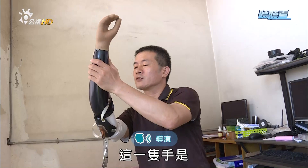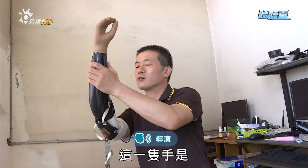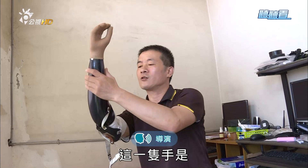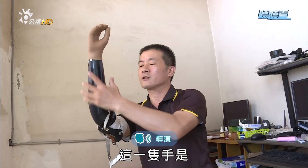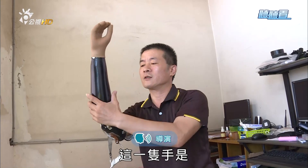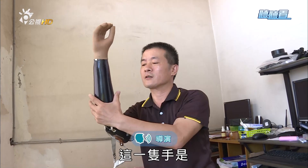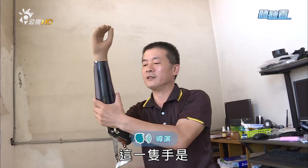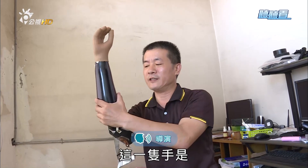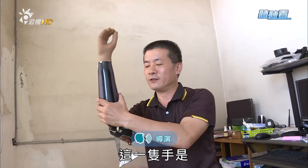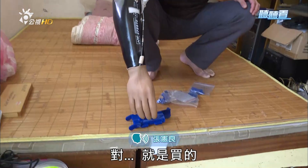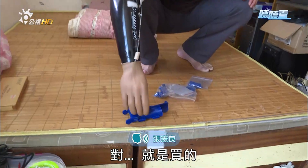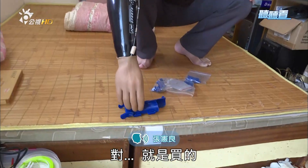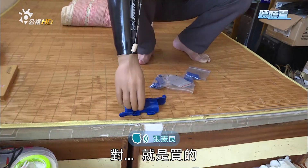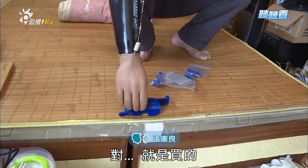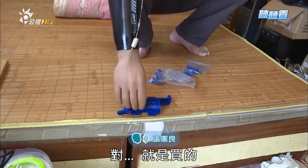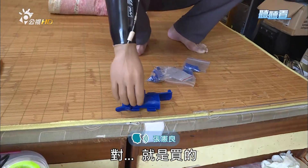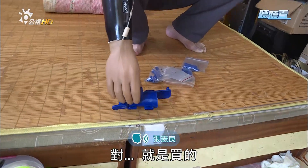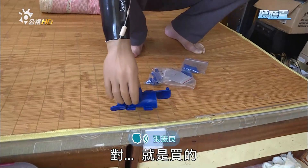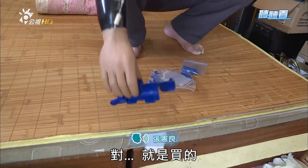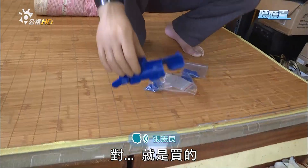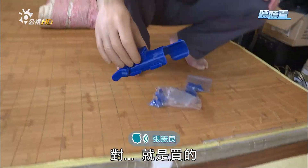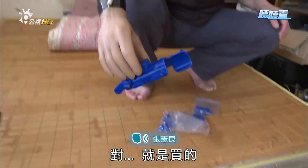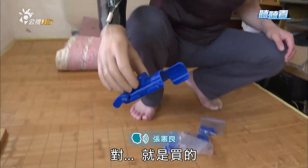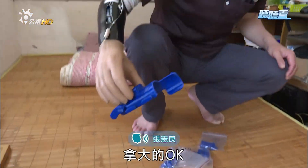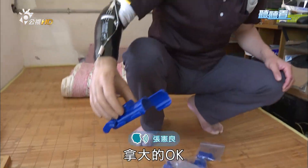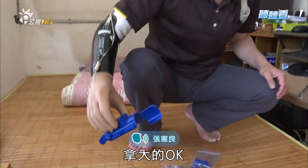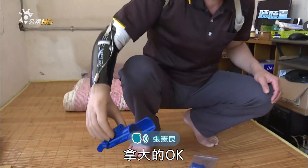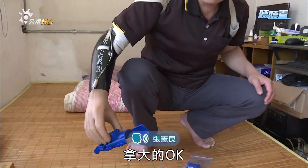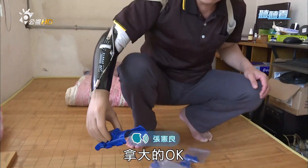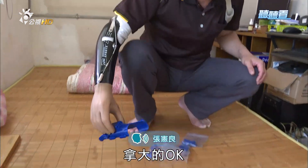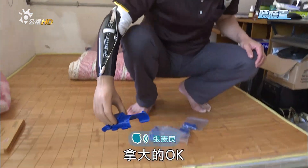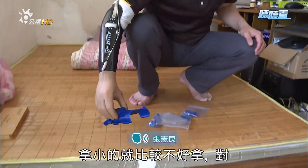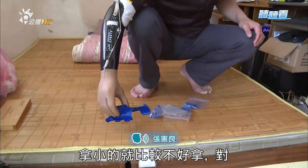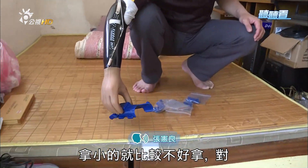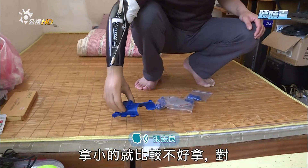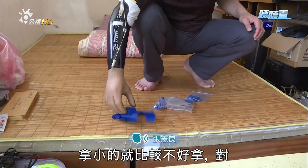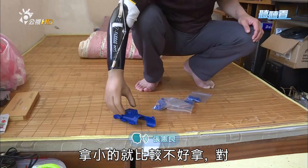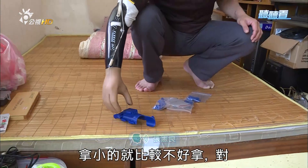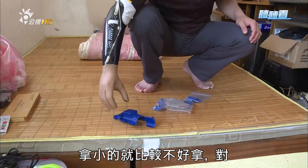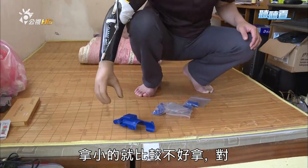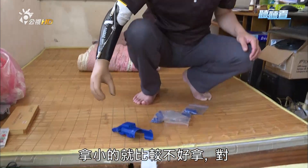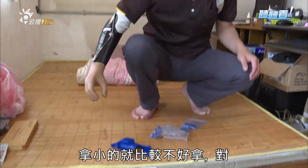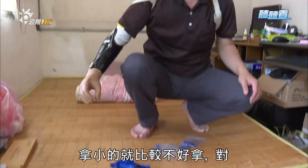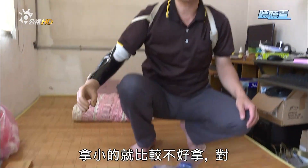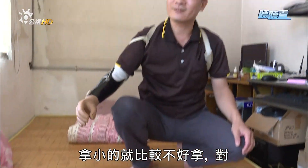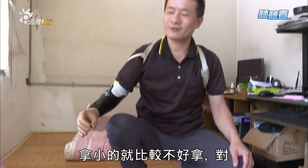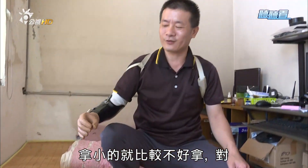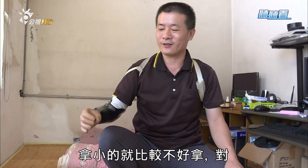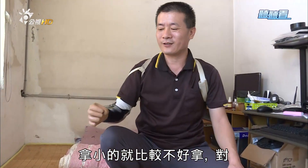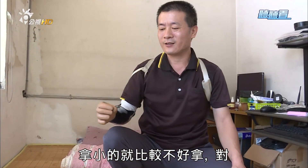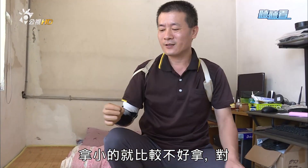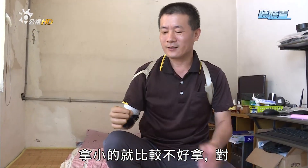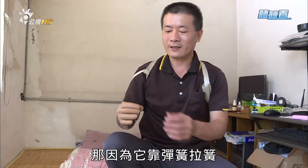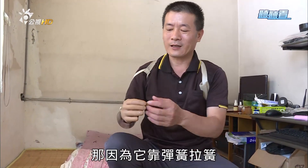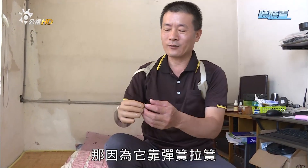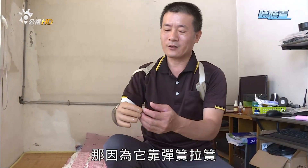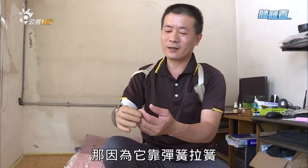手是？ 对对对，就是买的。拿大的 OK 了，拿小的就比较不好拿。对，那因为它